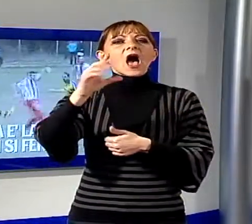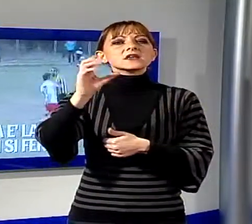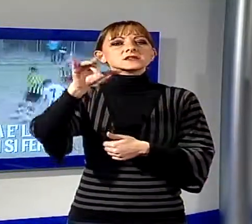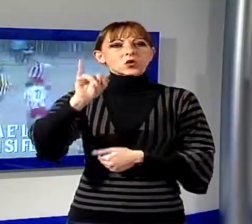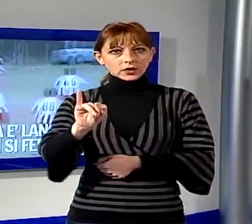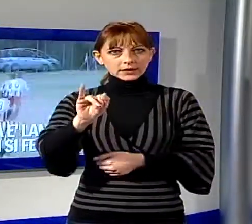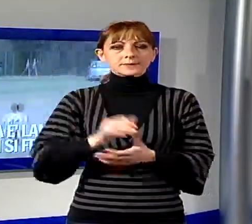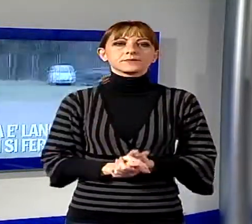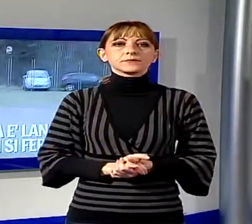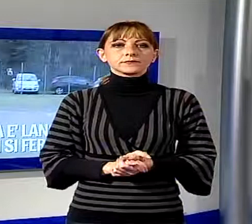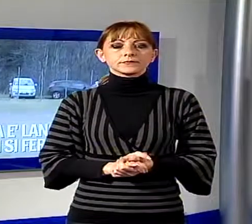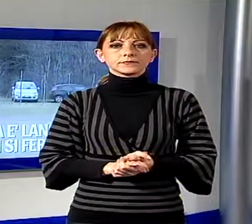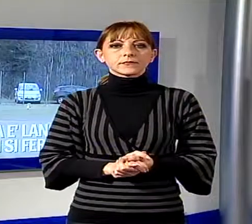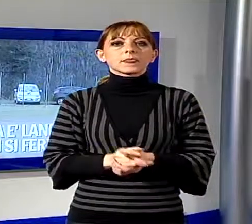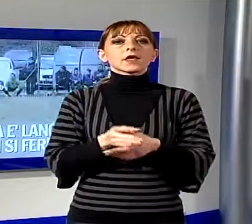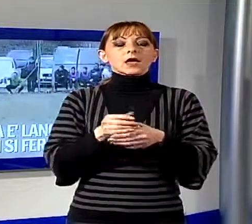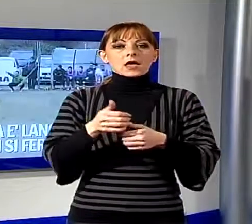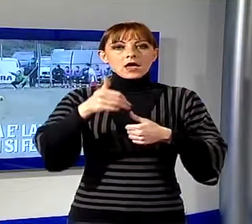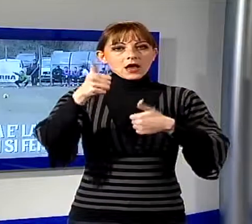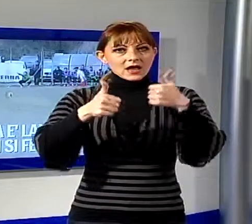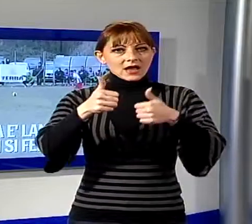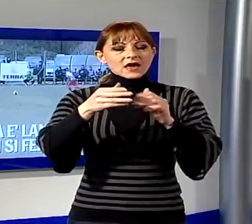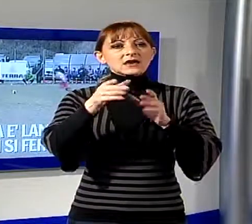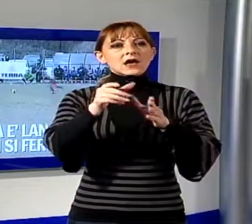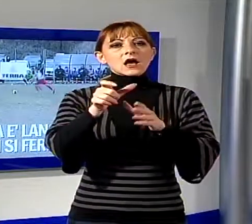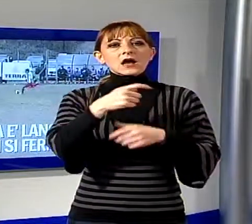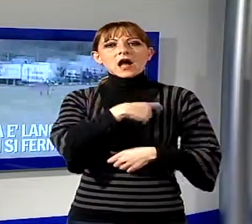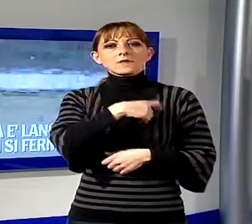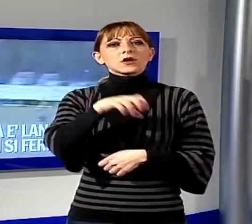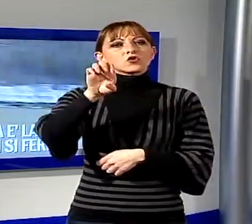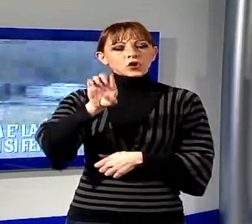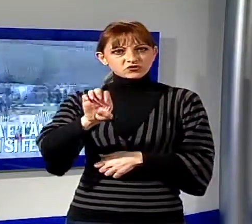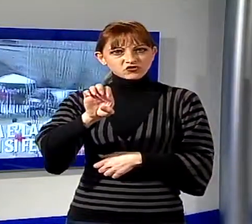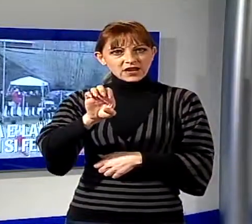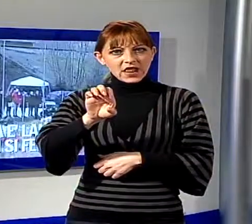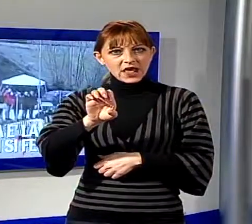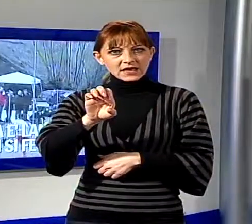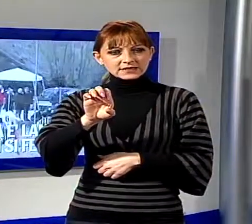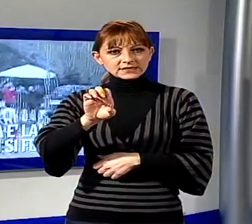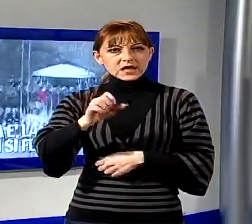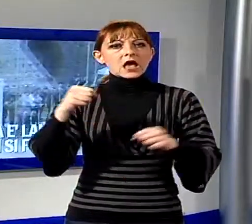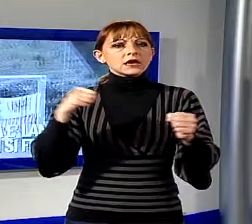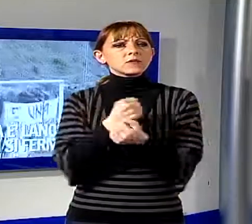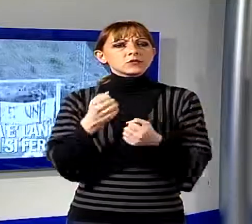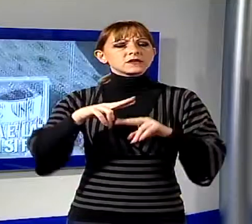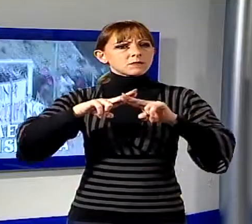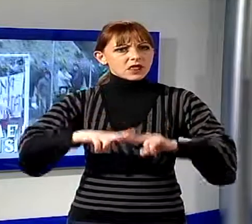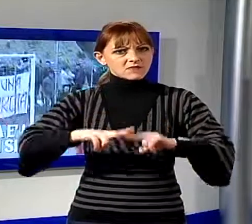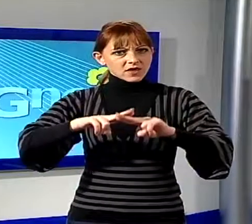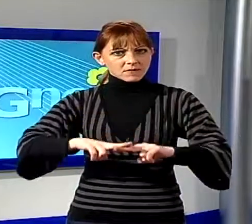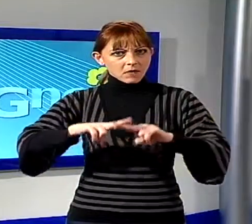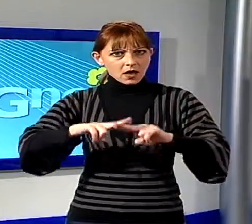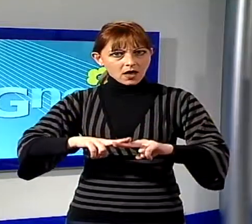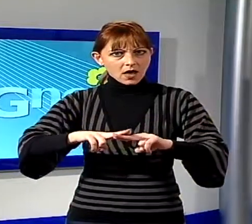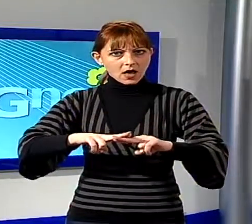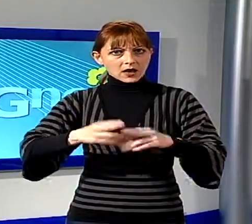ferma. In eccellenza la capolista di Viborgo difende il primato a Forcoli. Big match alpini tra le zebre e il temibile